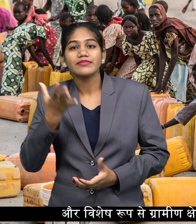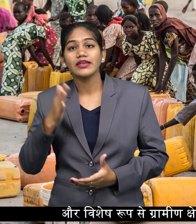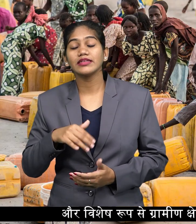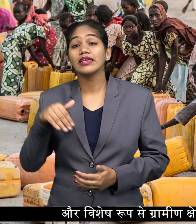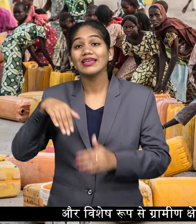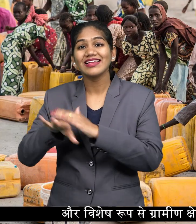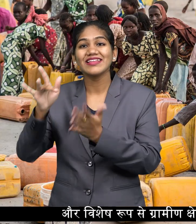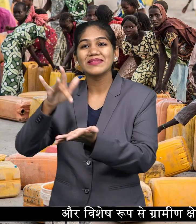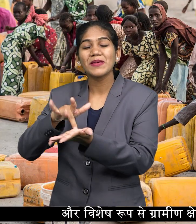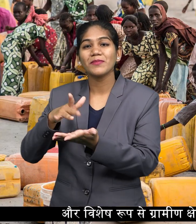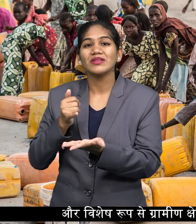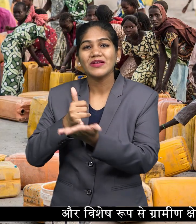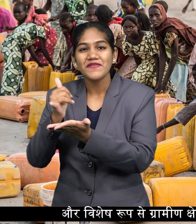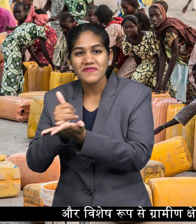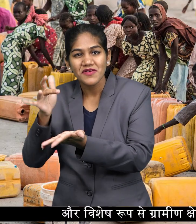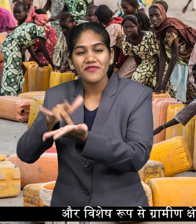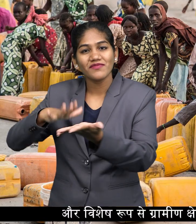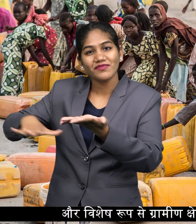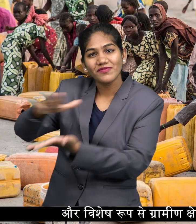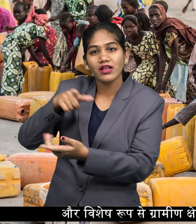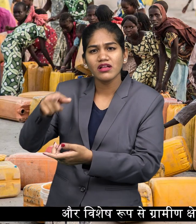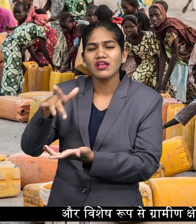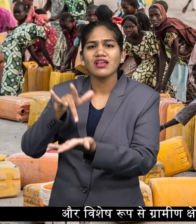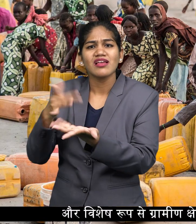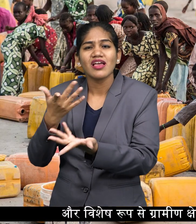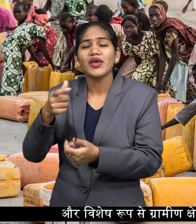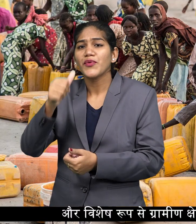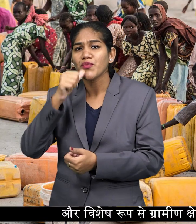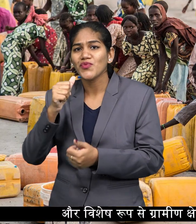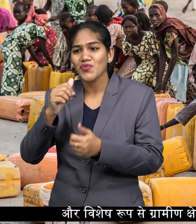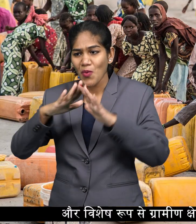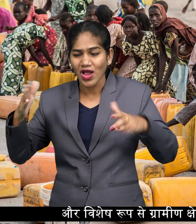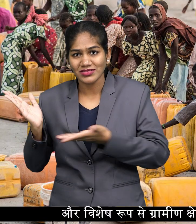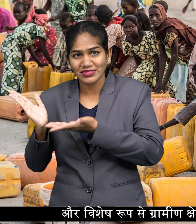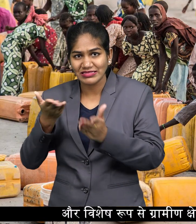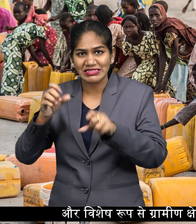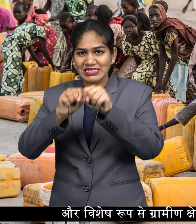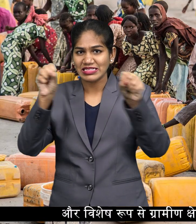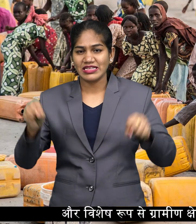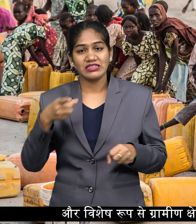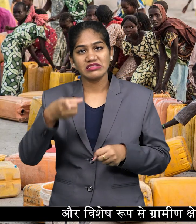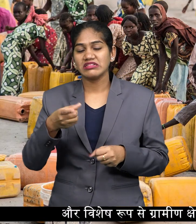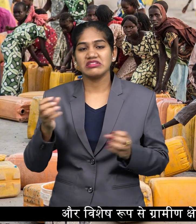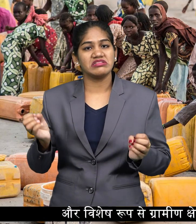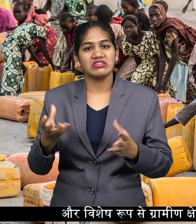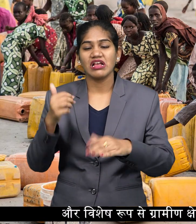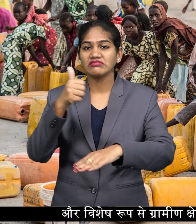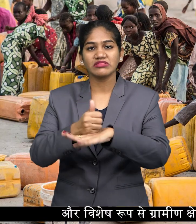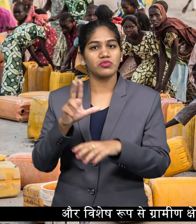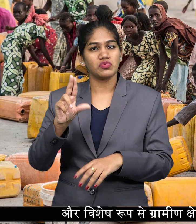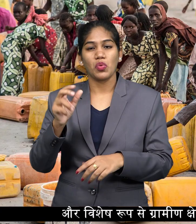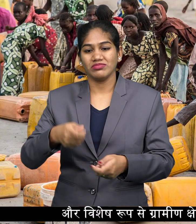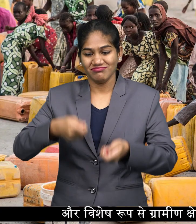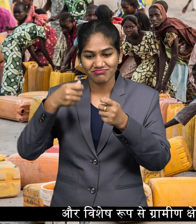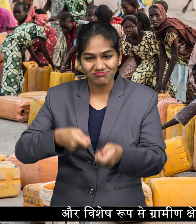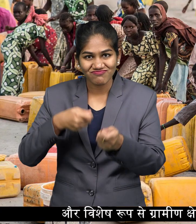7वां, और विशेष रूप से ग्रामीण क्षेत्रों में जहां जल आपूर्ति प्रणाली स्थापित नहीं की गई है,